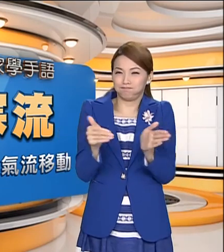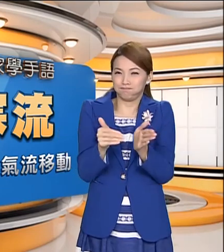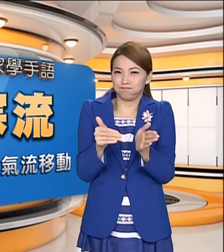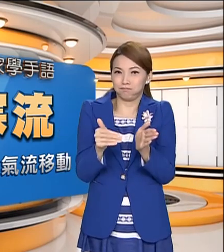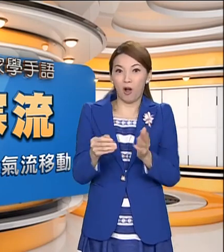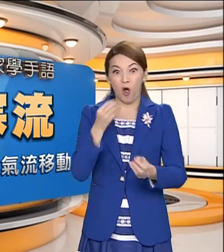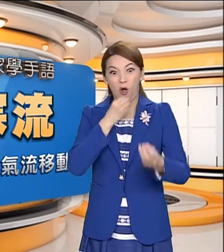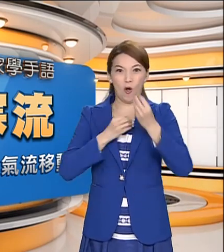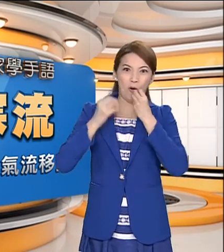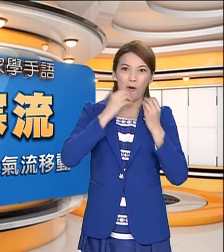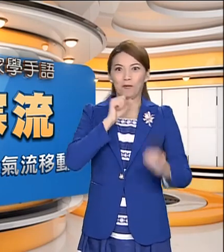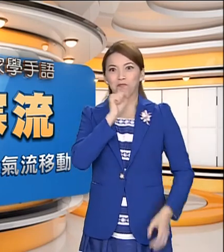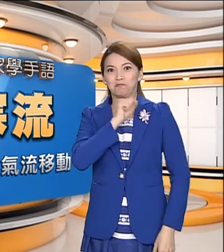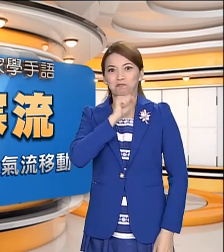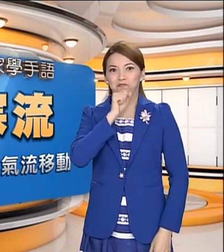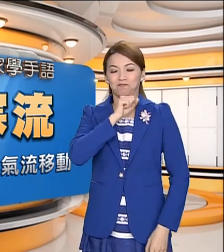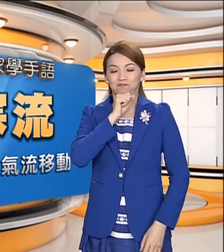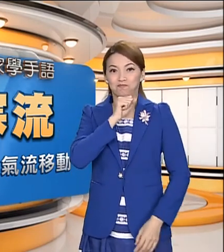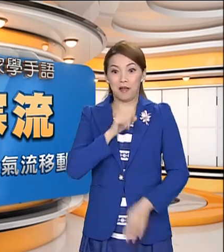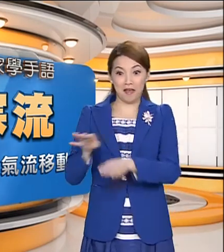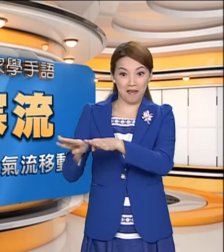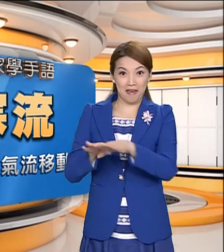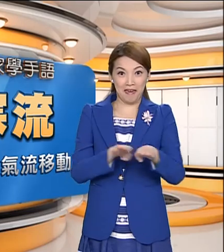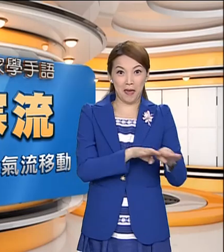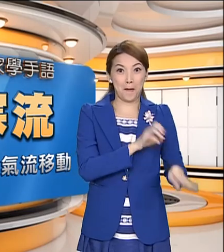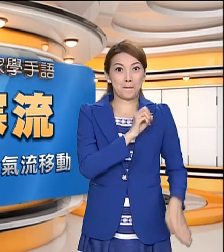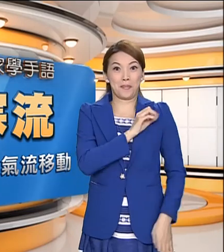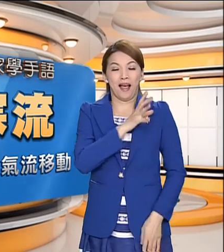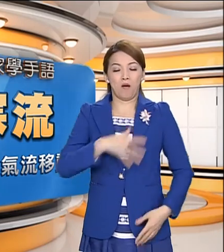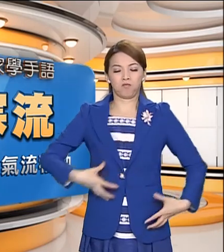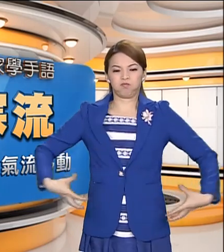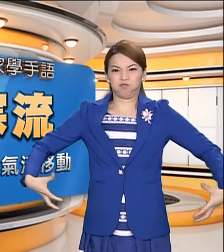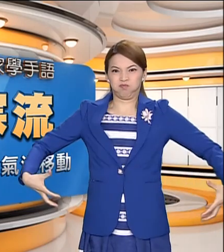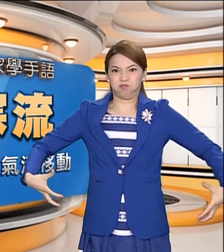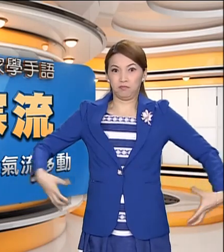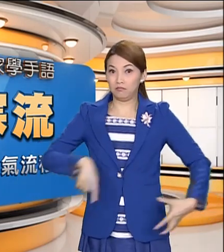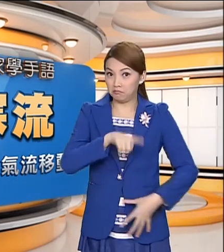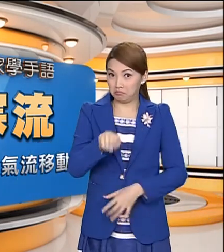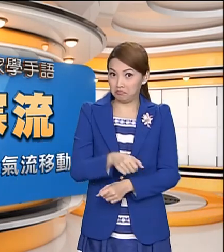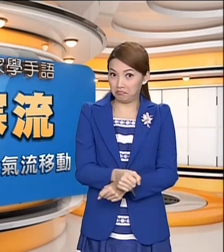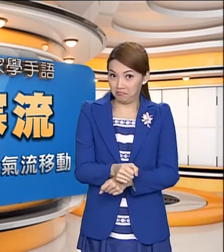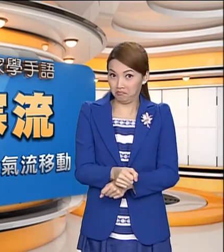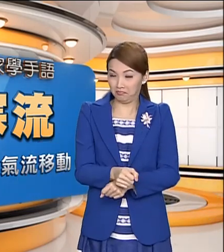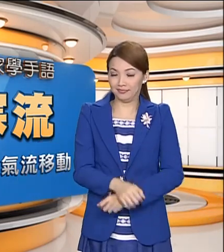就快到了，大鱼大肉吃太多，小心年后胖了一圈。